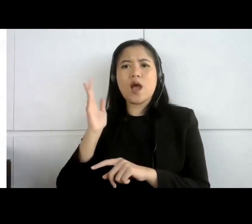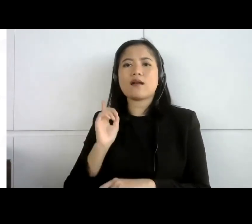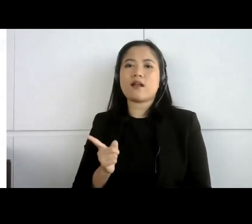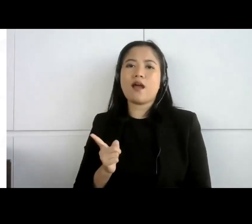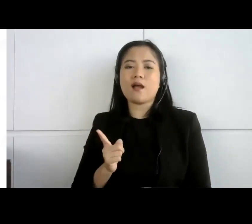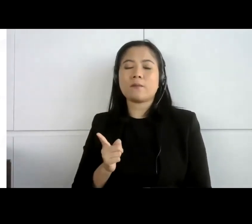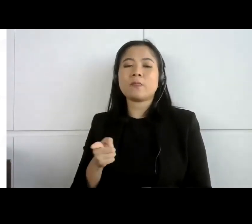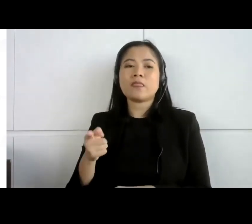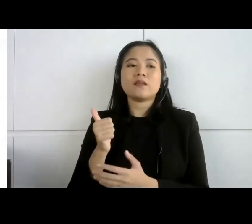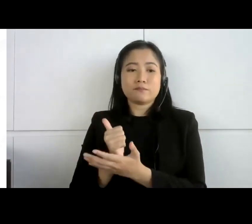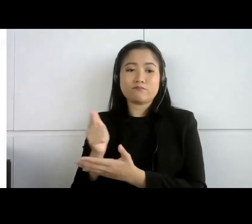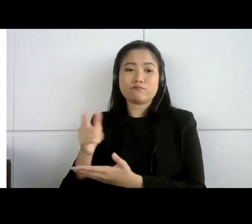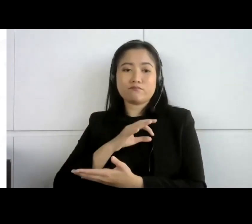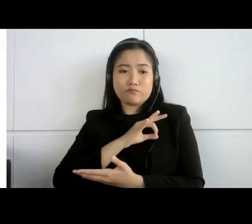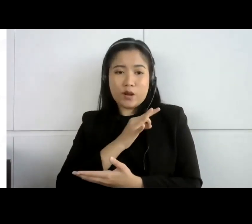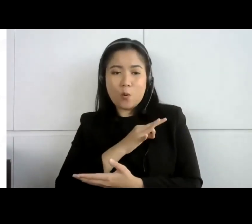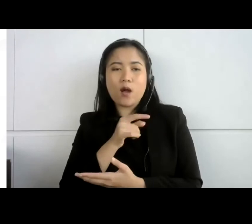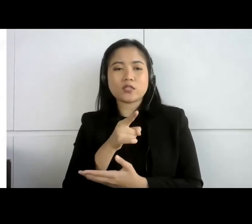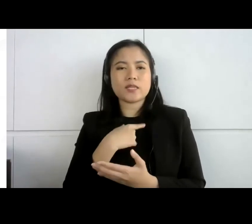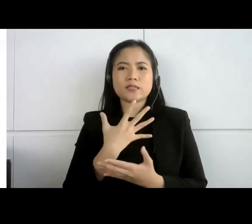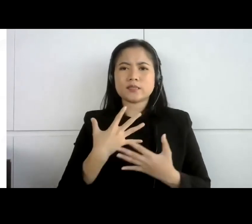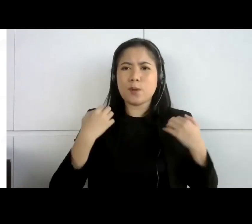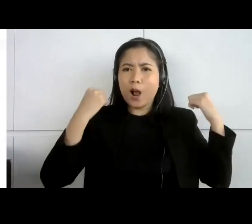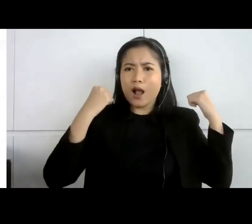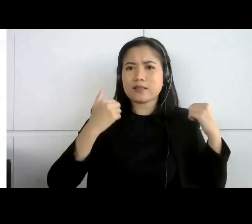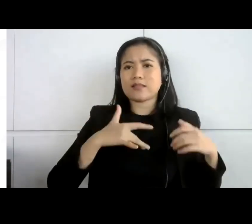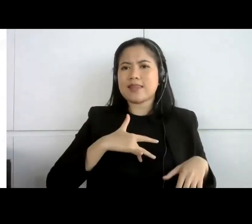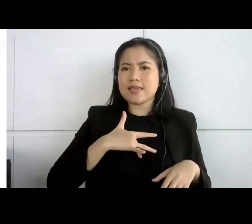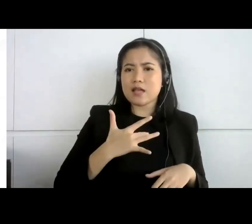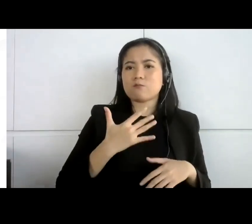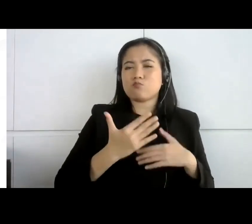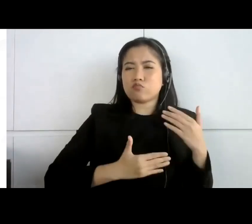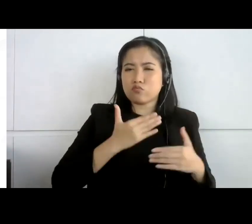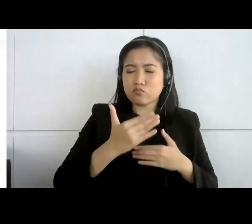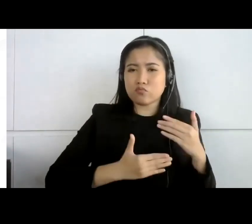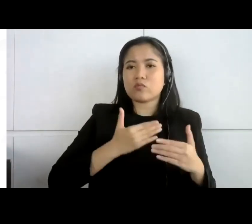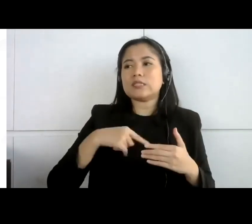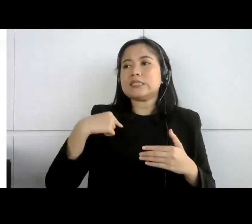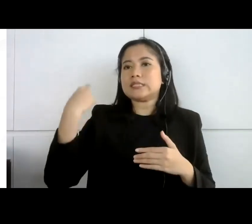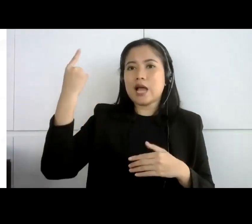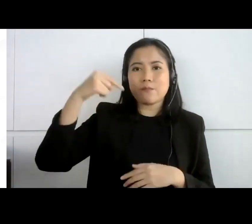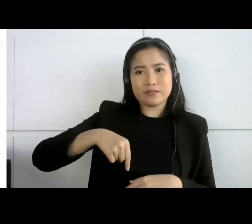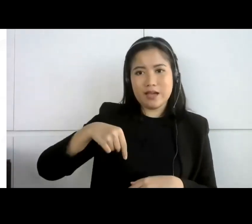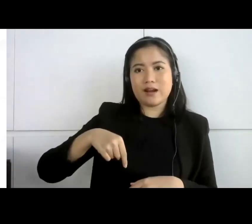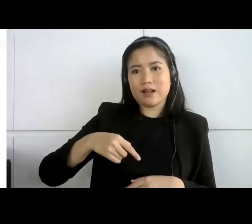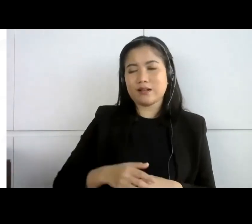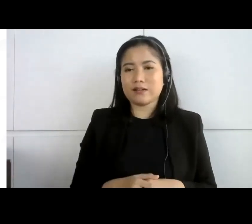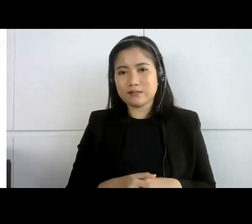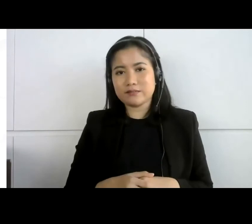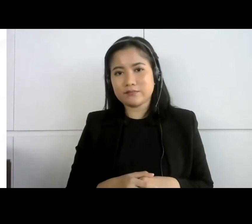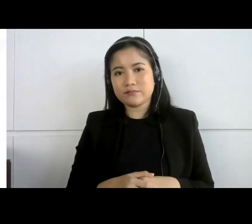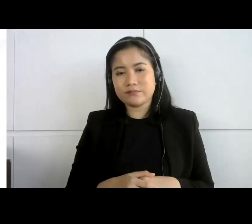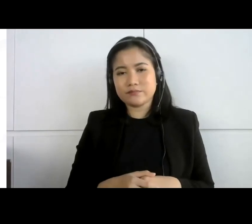Walaupun mereka secara sukarela, semangat dan niat mereka terus-menerus berjalan sampai dengan saat ini. Karena